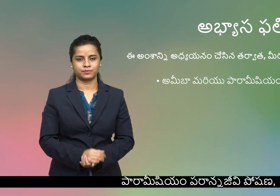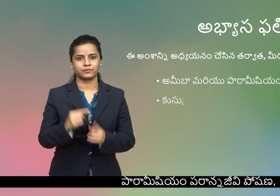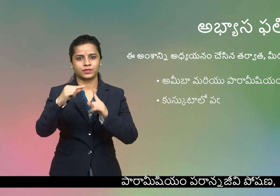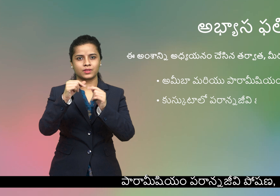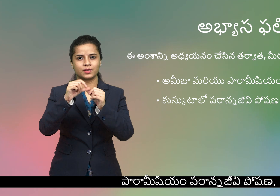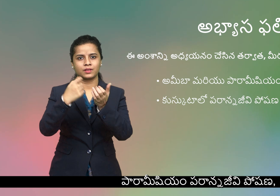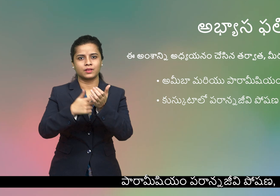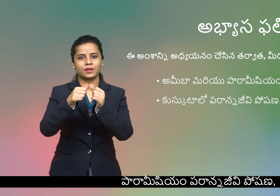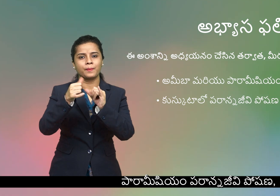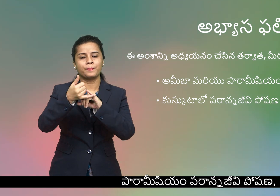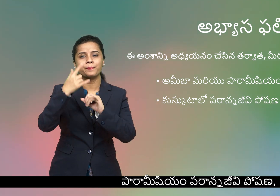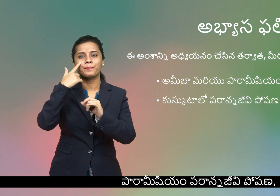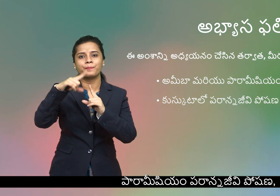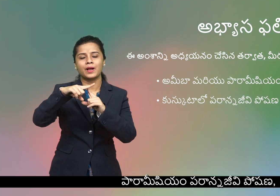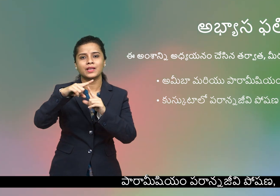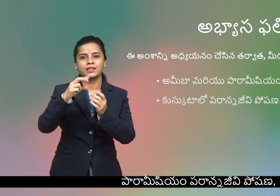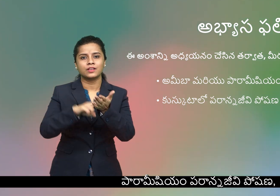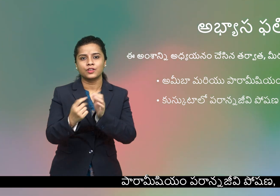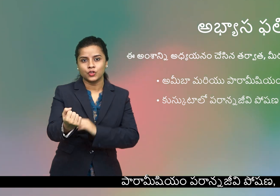పారామీషియం పరాన్నజీవి పోషణ,